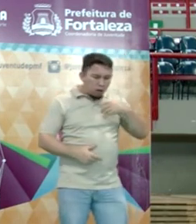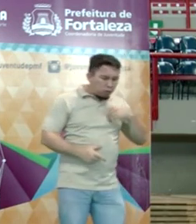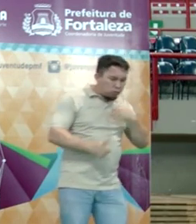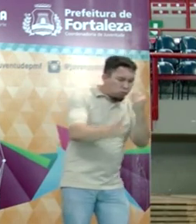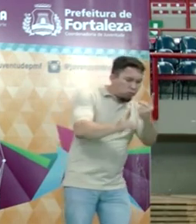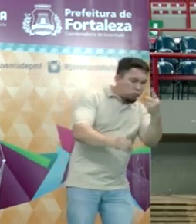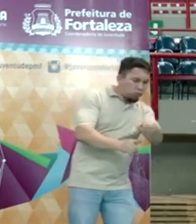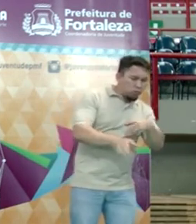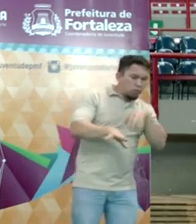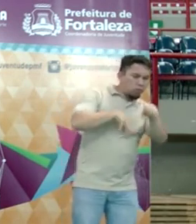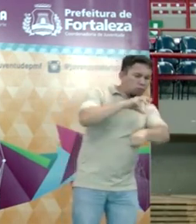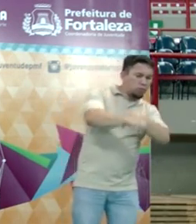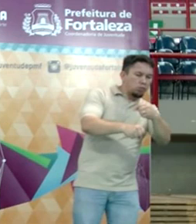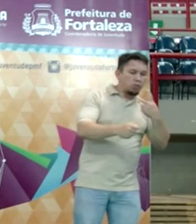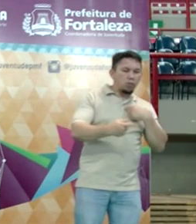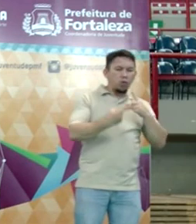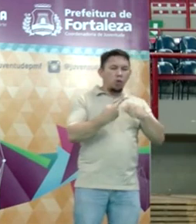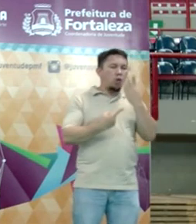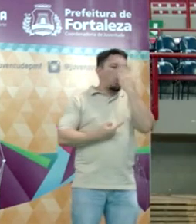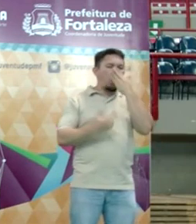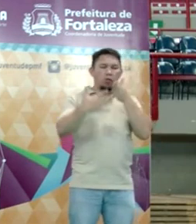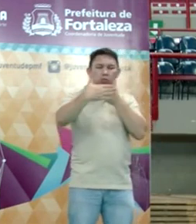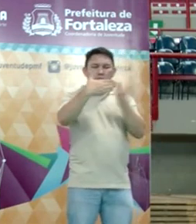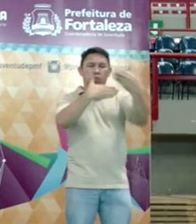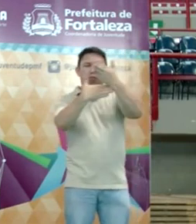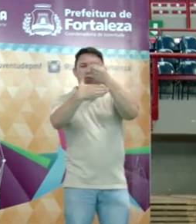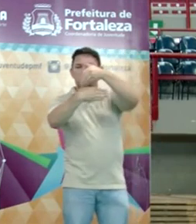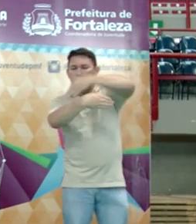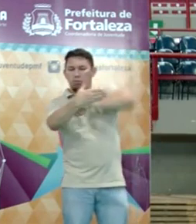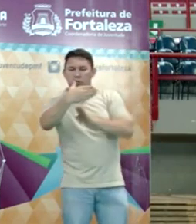estão os obstáculos na frente dele.